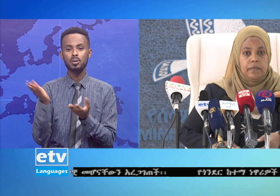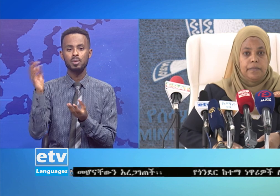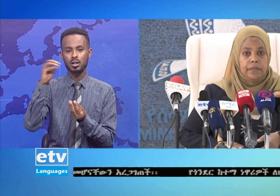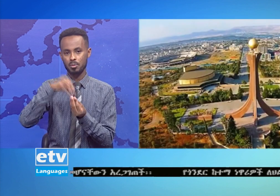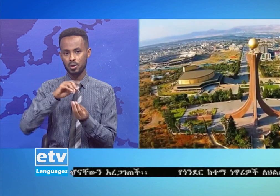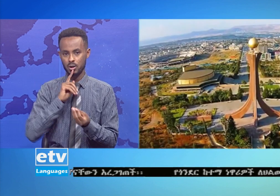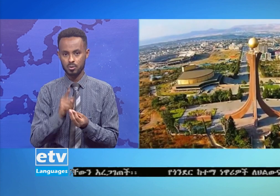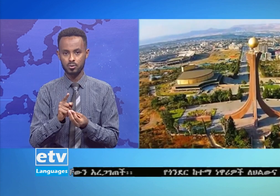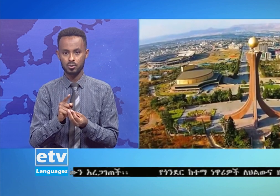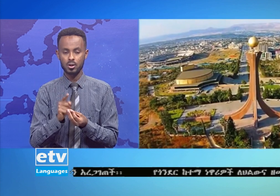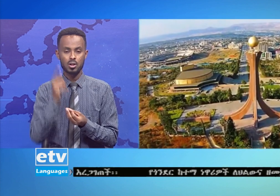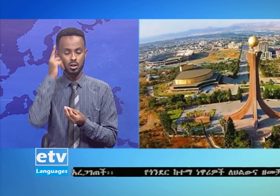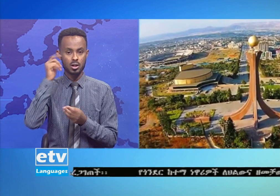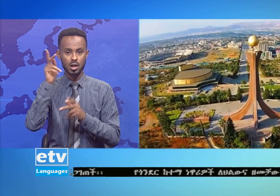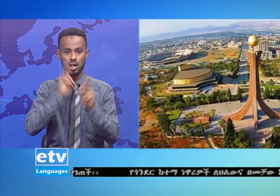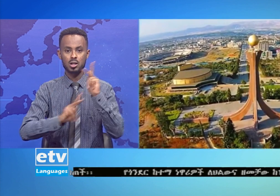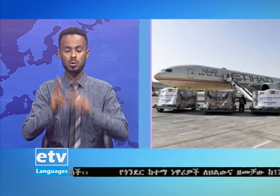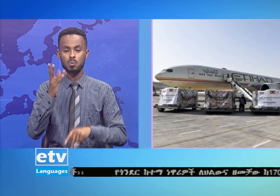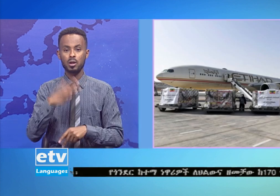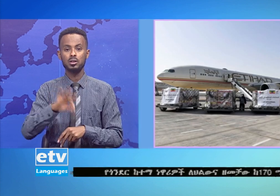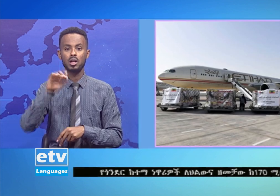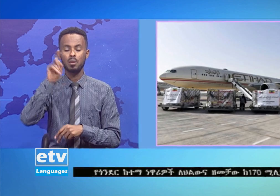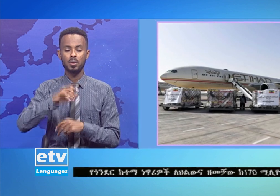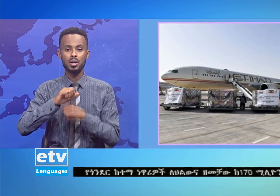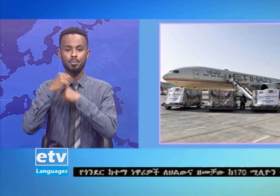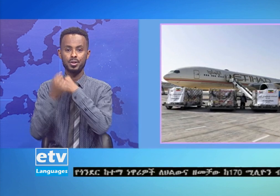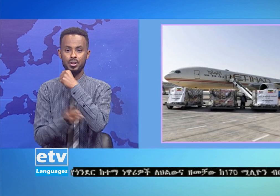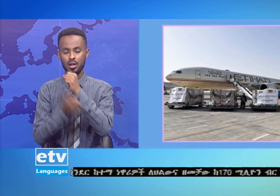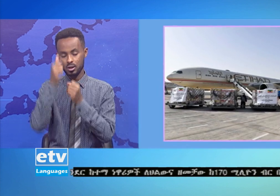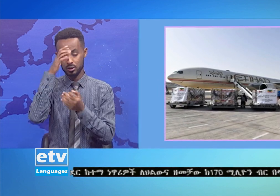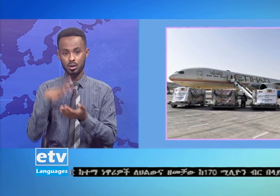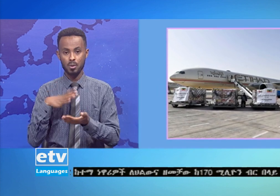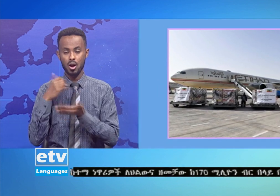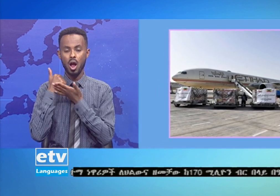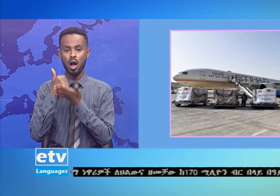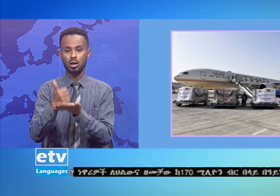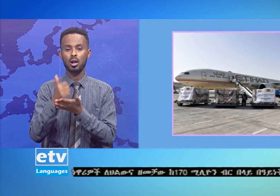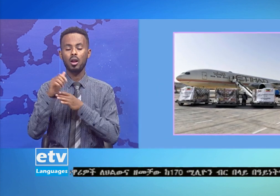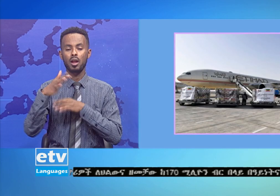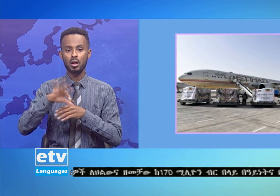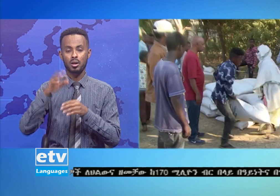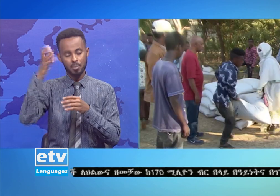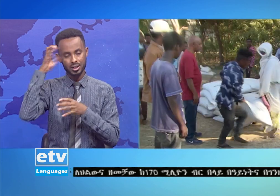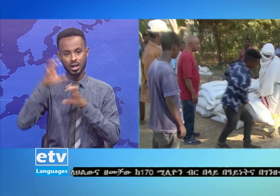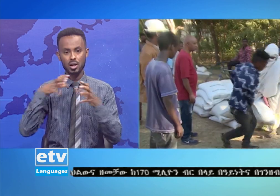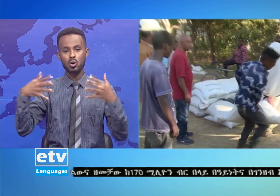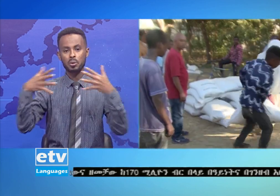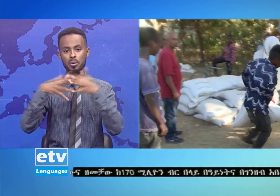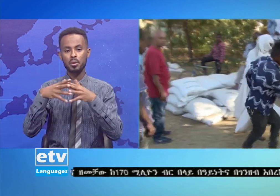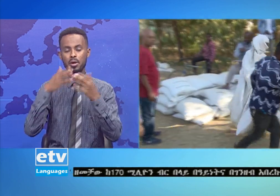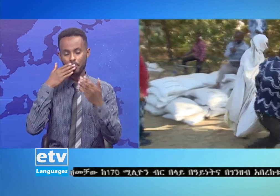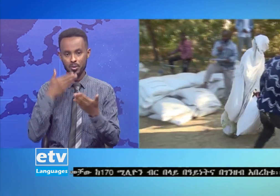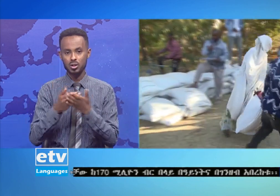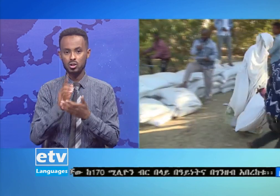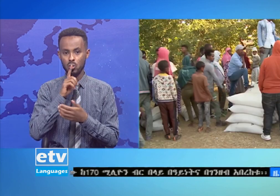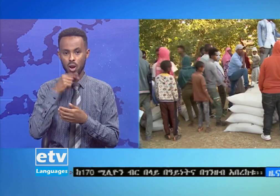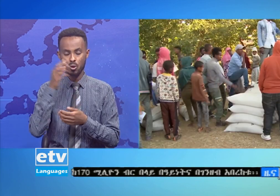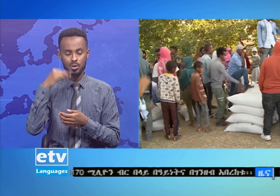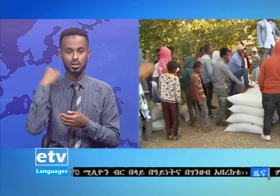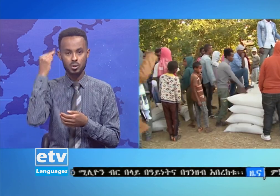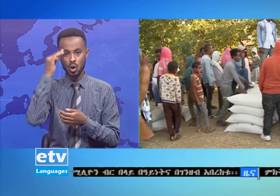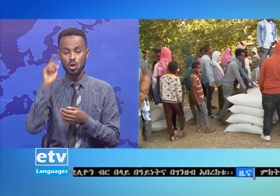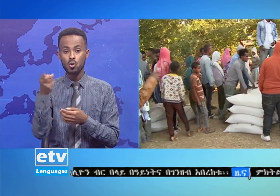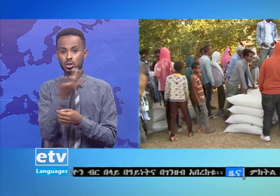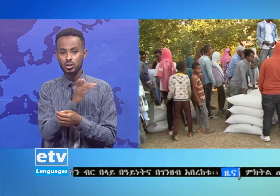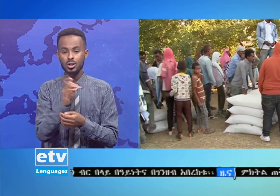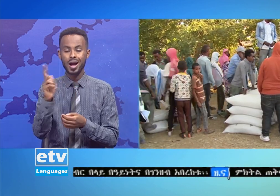ያካተተ ነው። የትግራይ ህዝብ ማግኘት ያለበትን መሰረታዊ ሰብአዊ አገልግሎት እንዲያገኝ መንግስት ያደረገው ርብርብ የሚያስመሰግነው ነው ያሉት ሚኒስትሯ፣ ይሁን